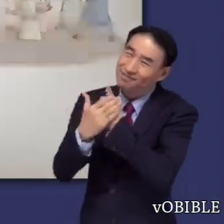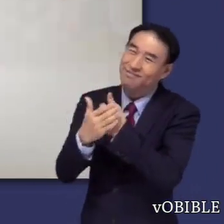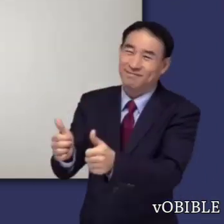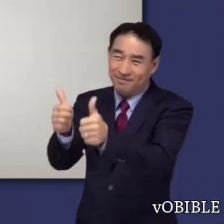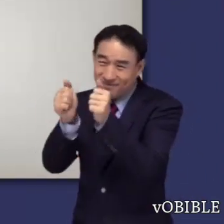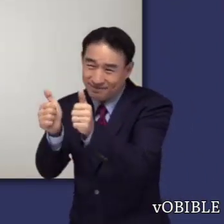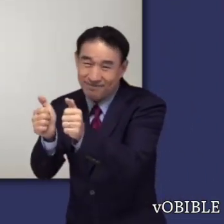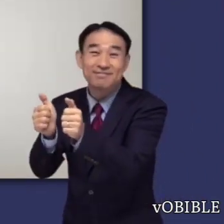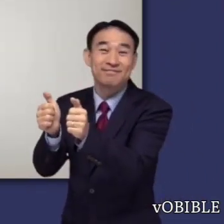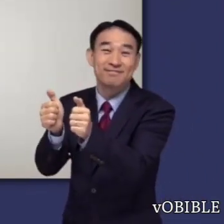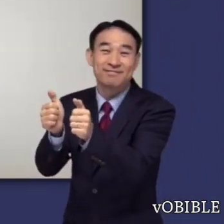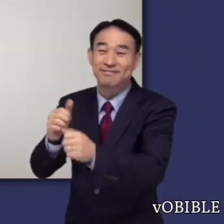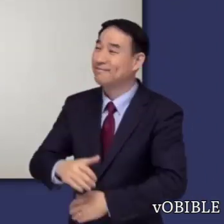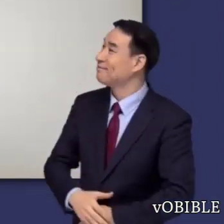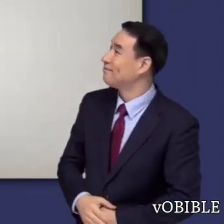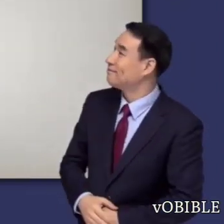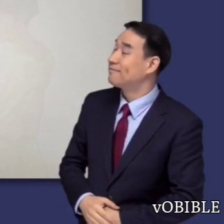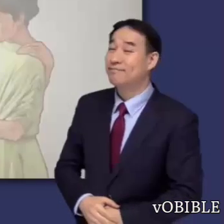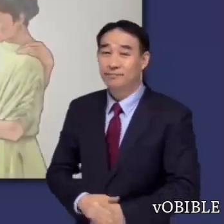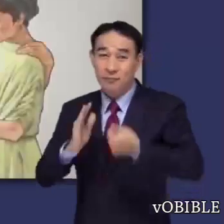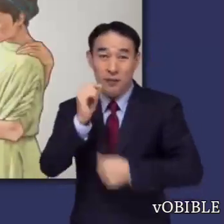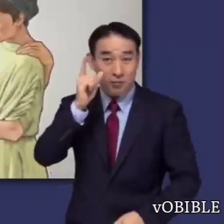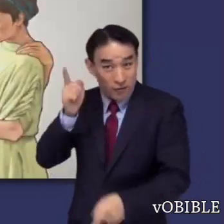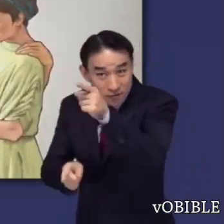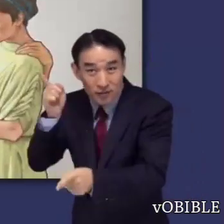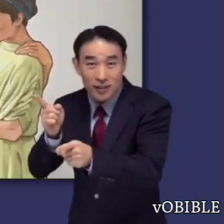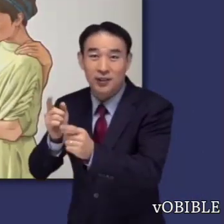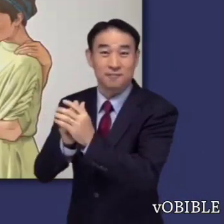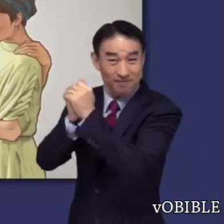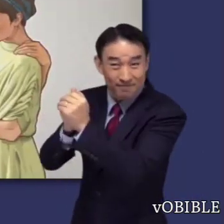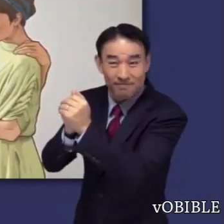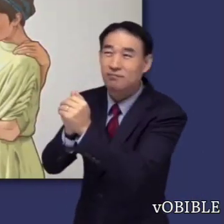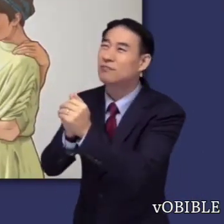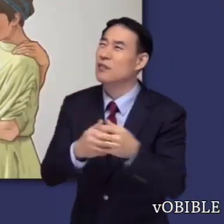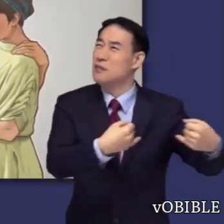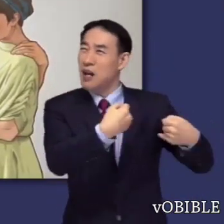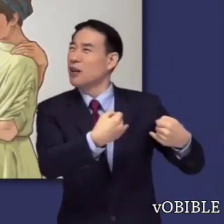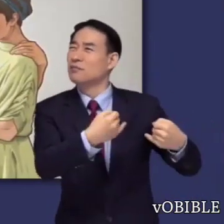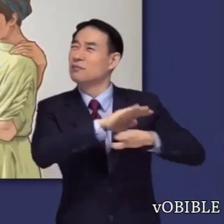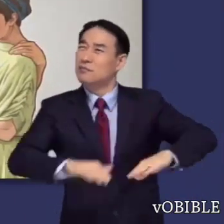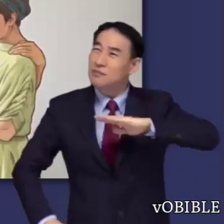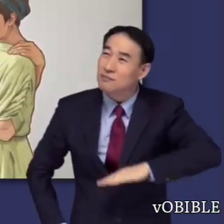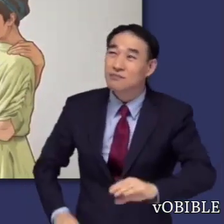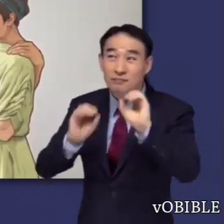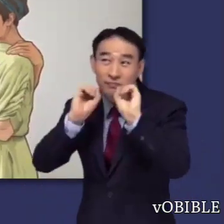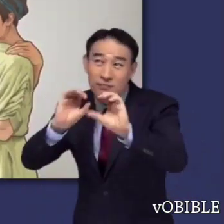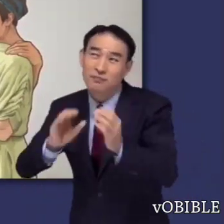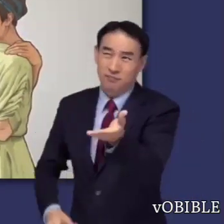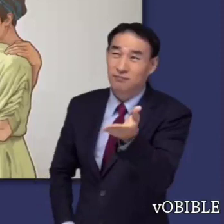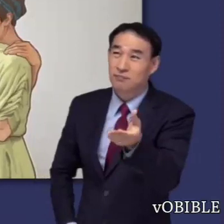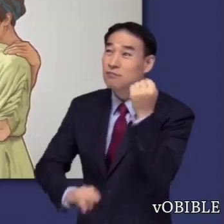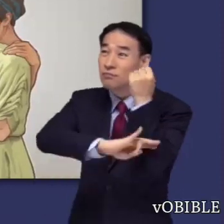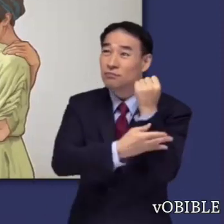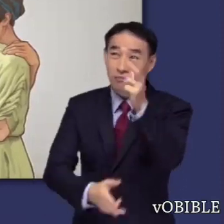工作。第二章，保罗说为别人祷告很重要，他也提到要为政府官员